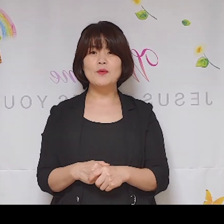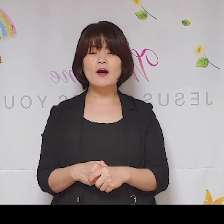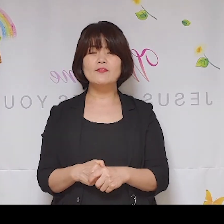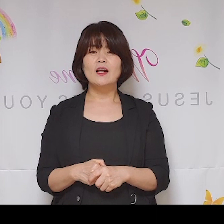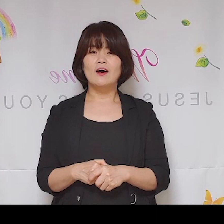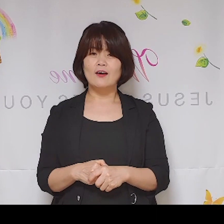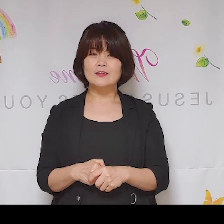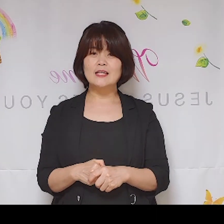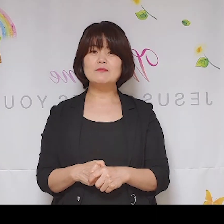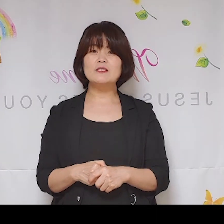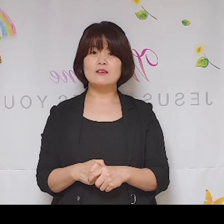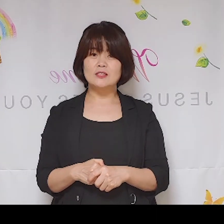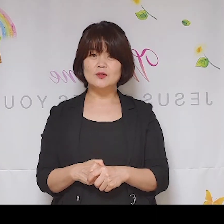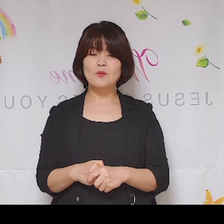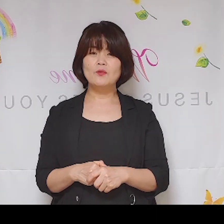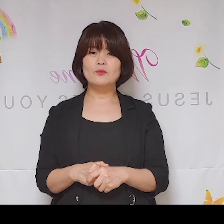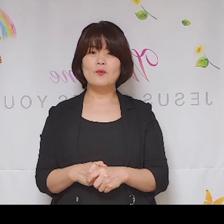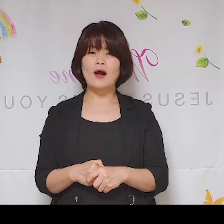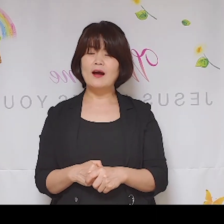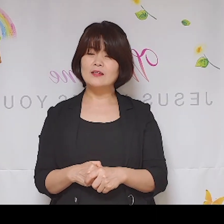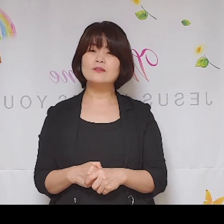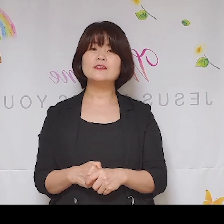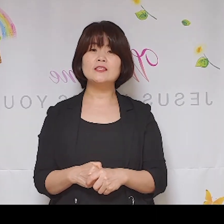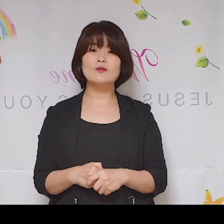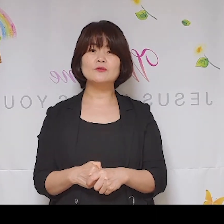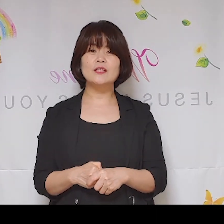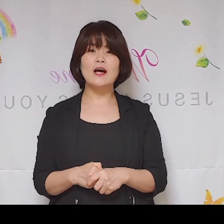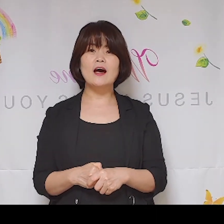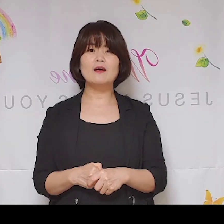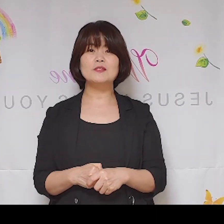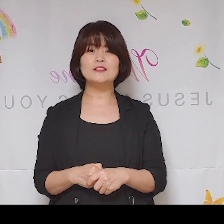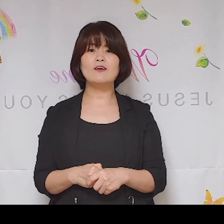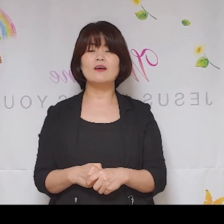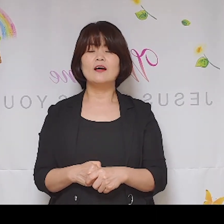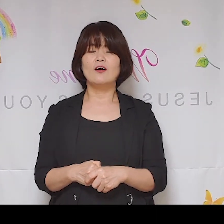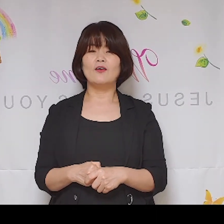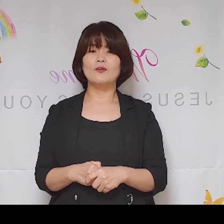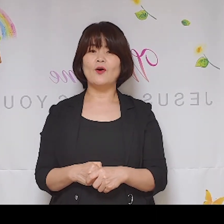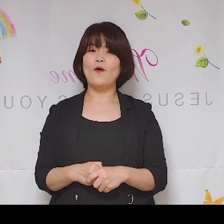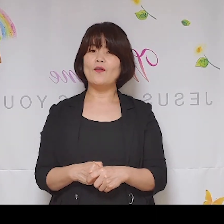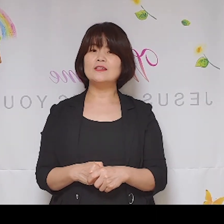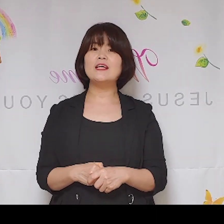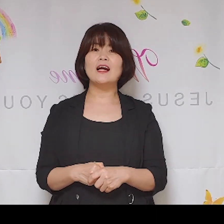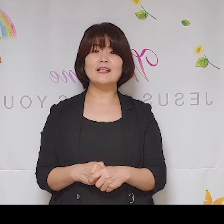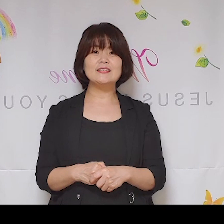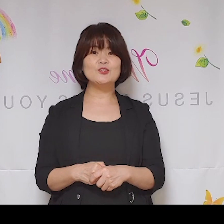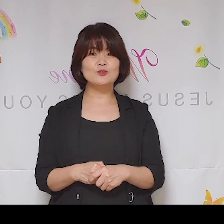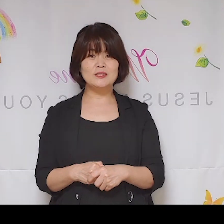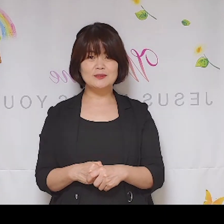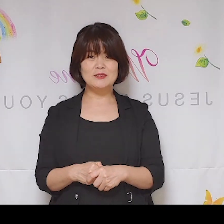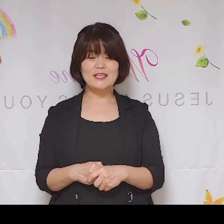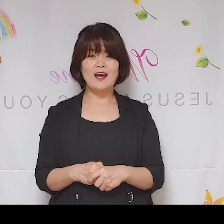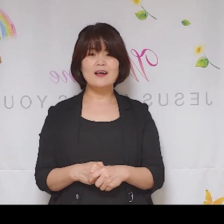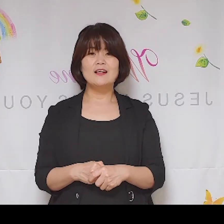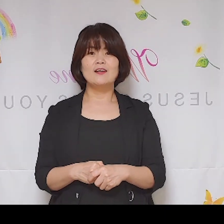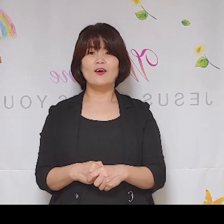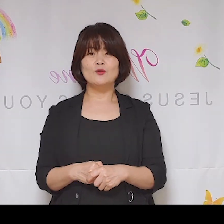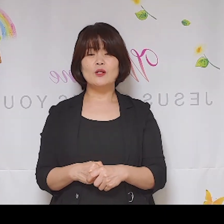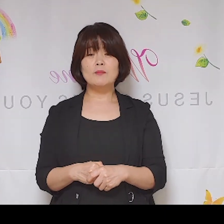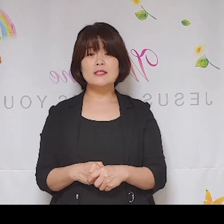보면 재밌어지고 또 이런 뜻이었구나 하면서 더 은혜가 있을 줄 믿습니다.